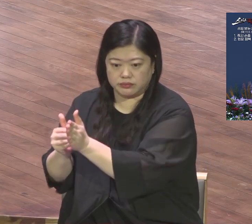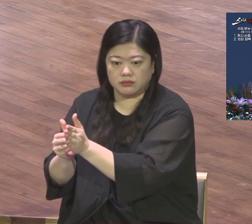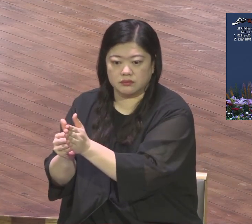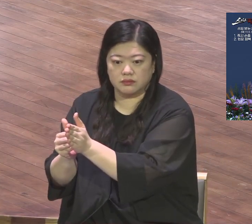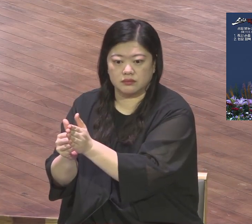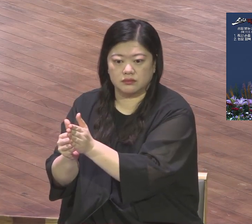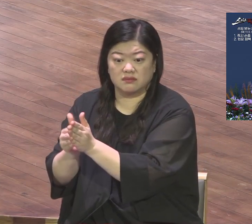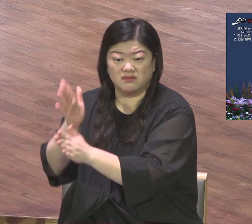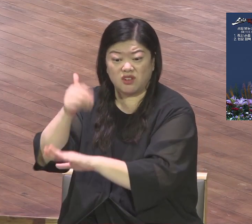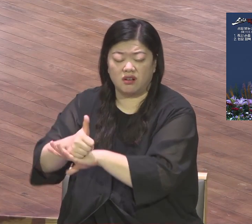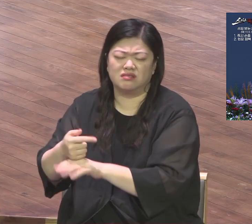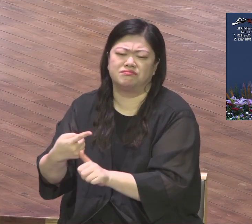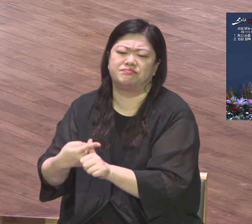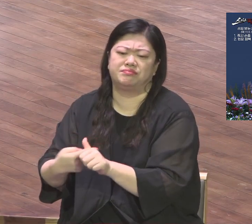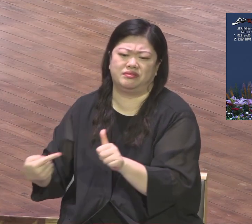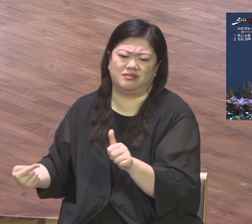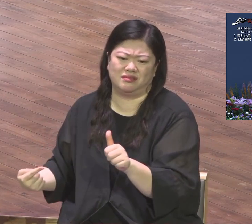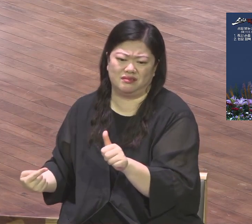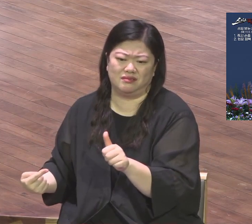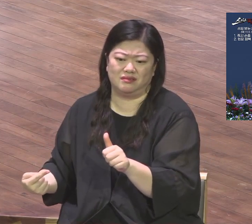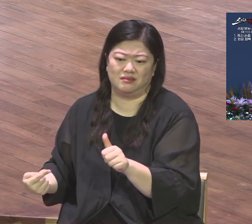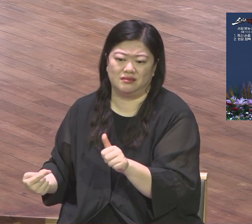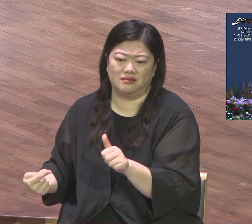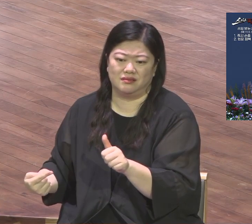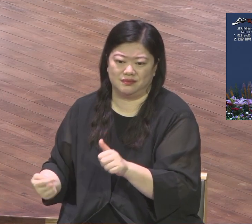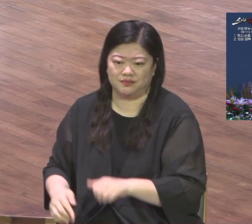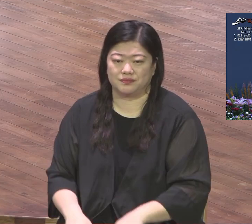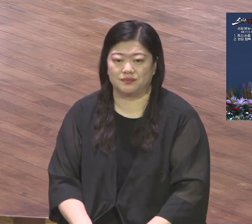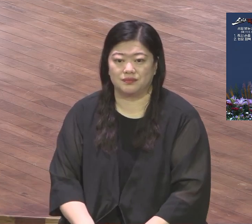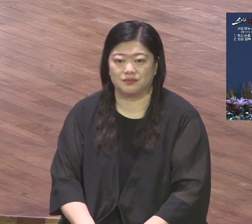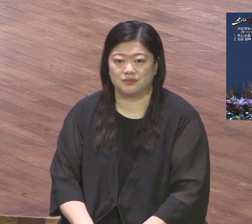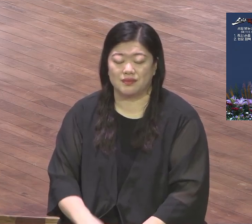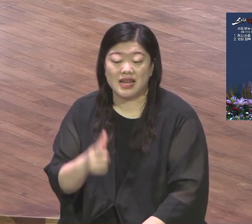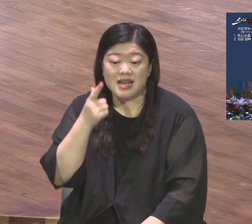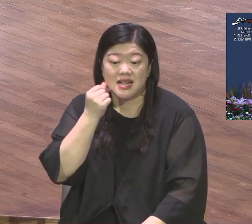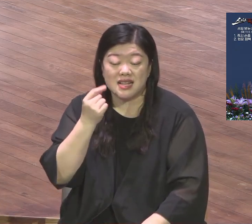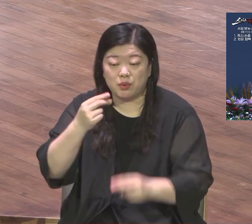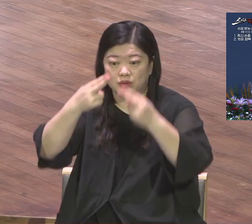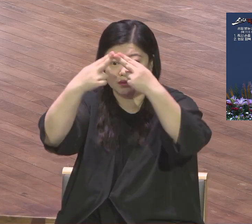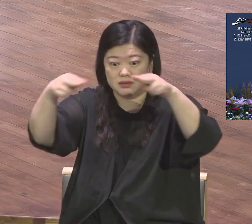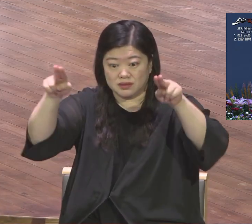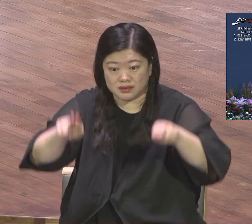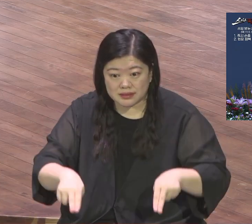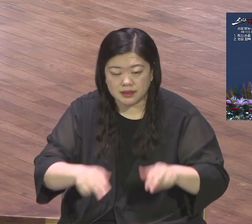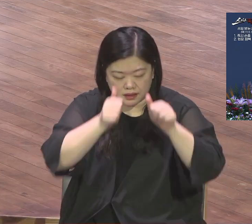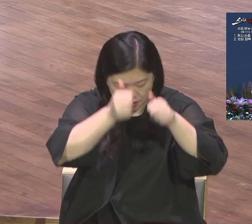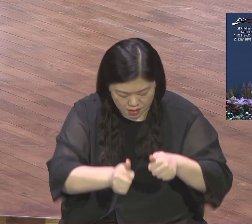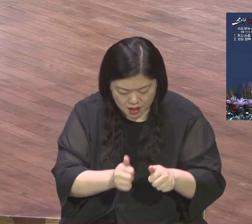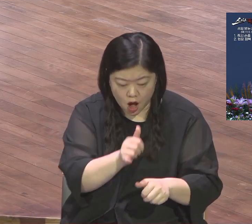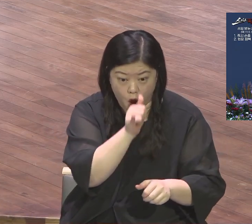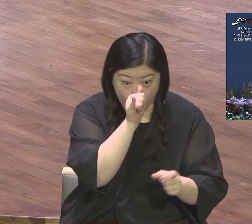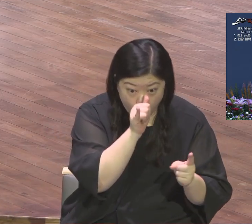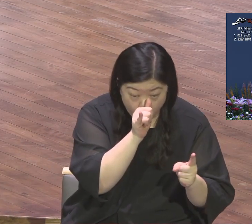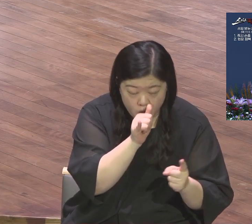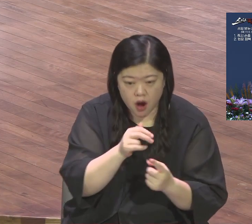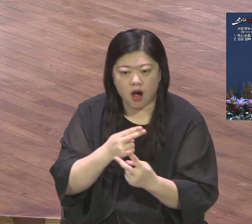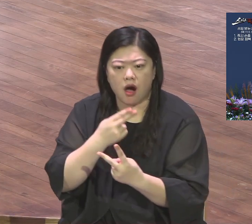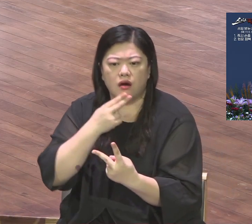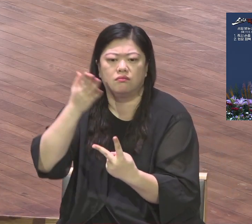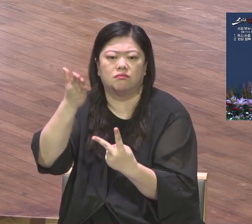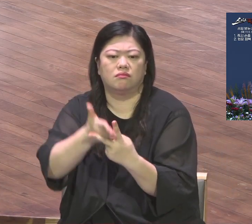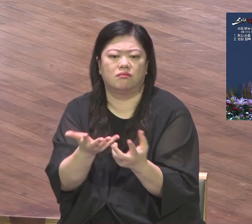교단이 생겨난 거예요. 진짜 참배한 교단 안 하는 교단.